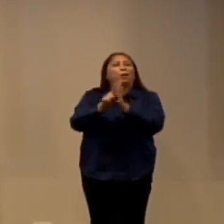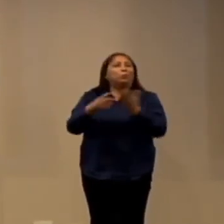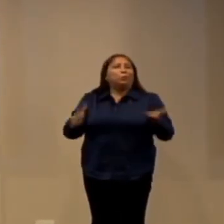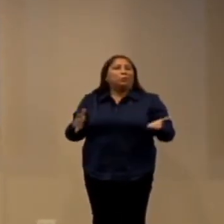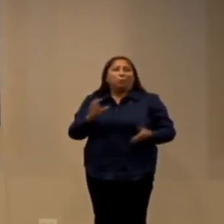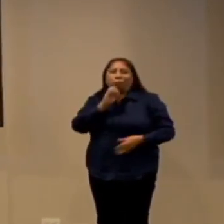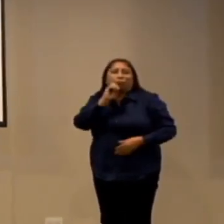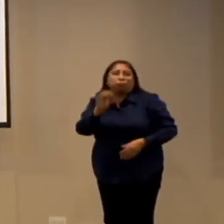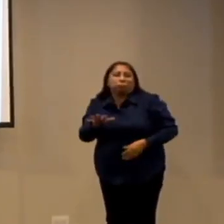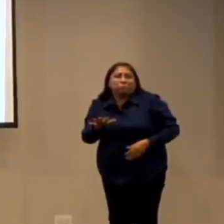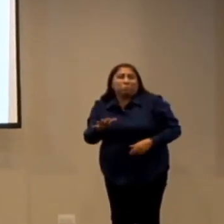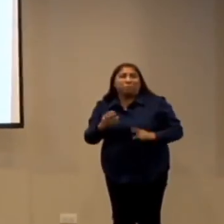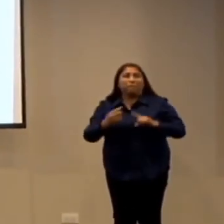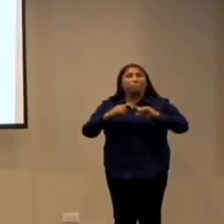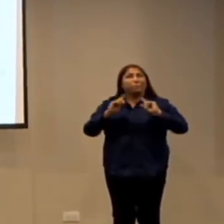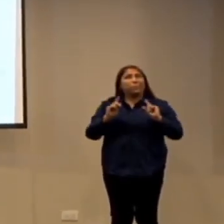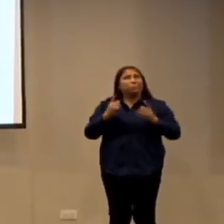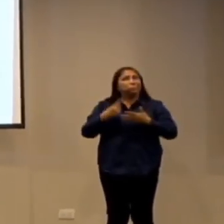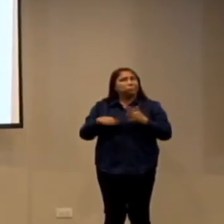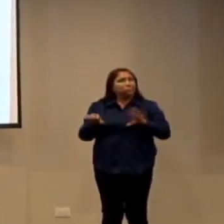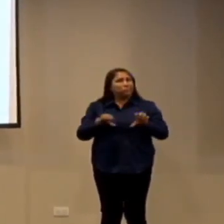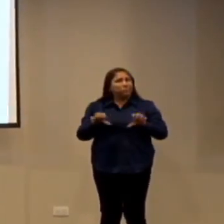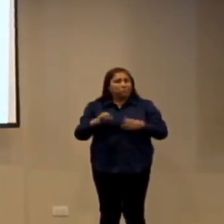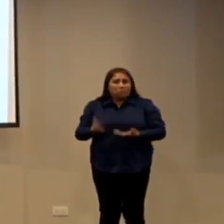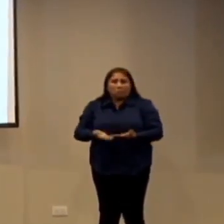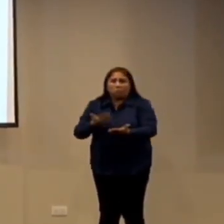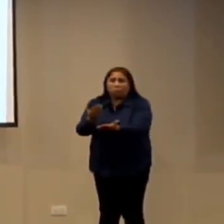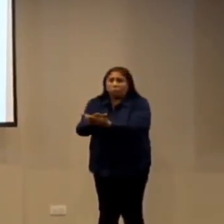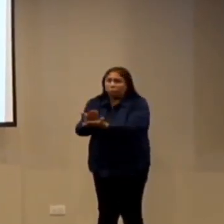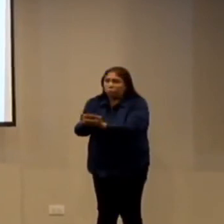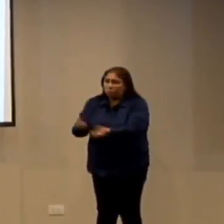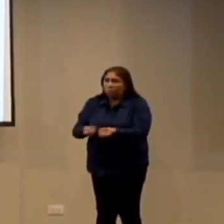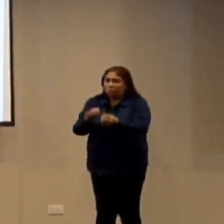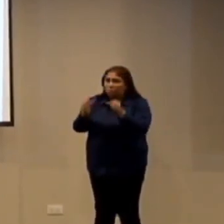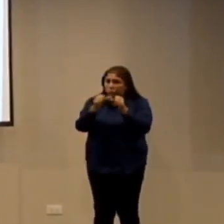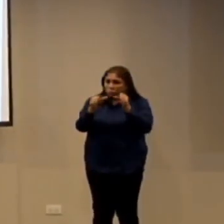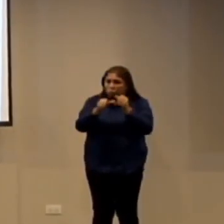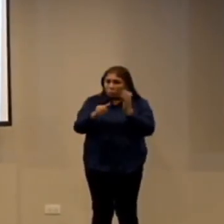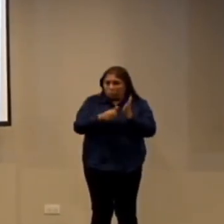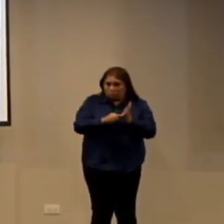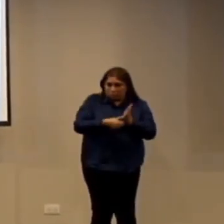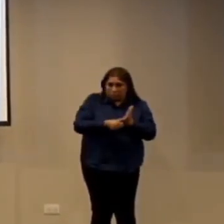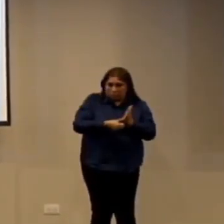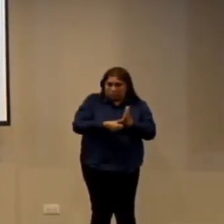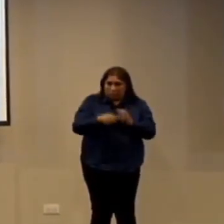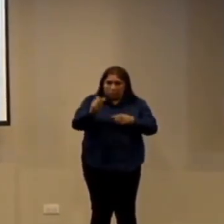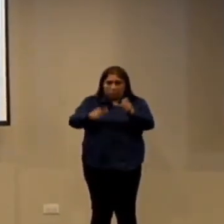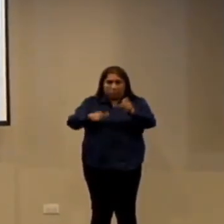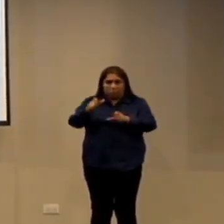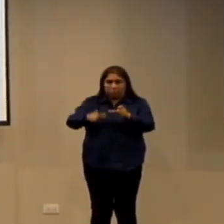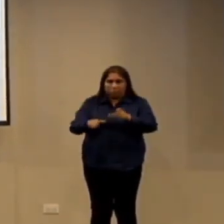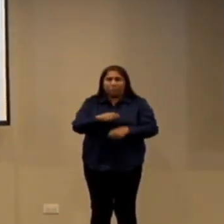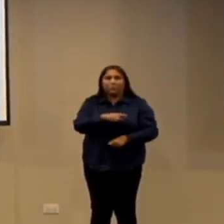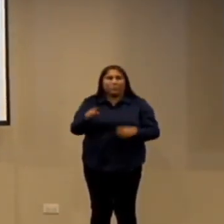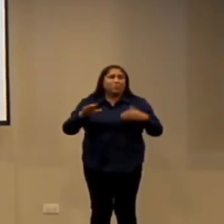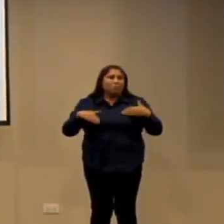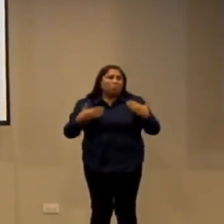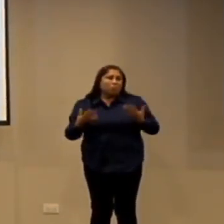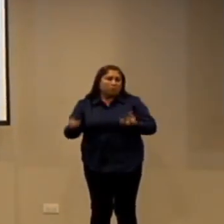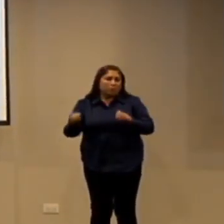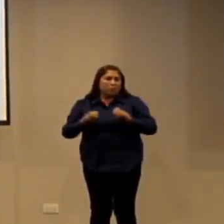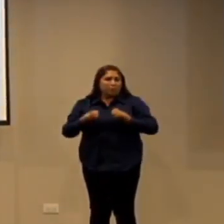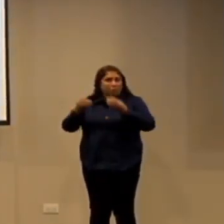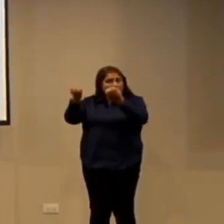le dijo, pero lo que hemos quedado es que si nosotros le proporcionamos el número de DNI de las personas, entonces sí nos van a poder